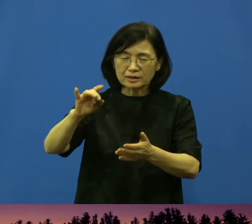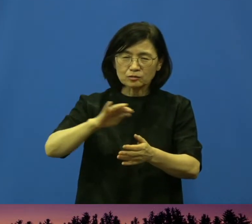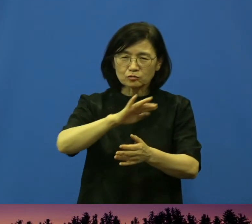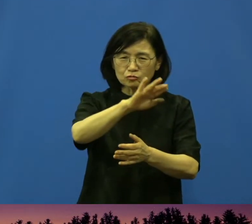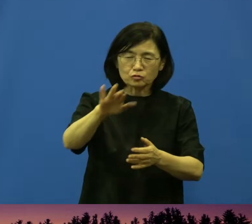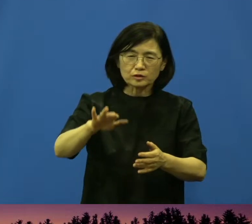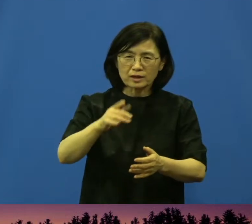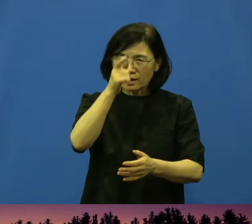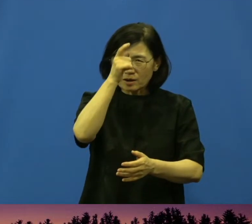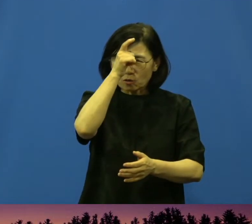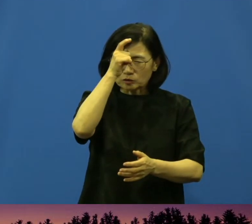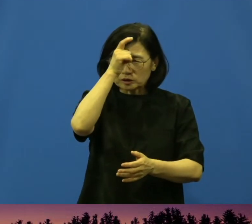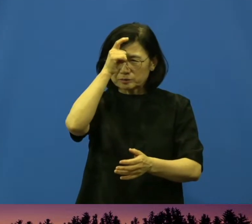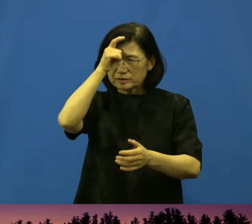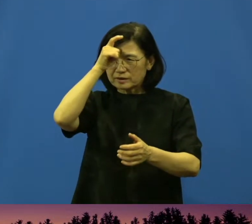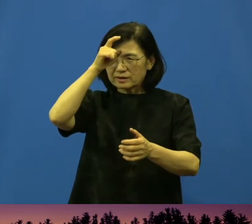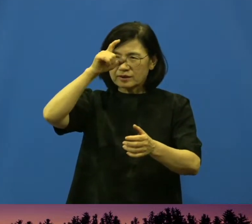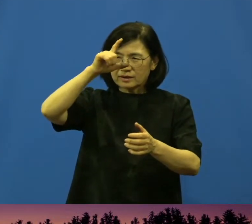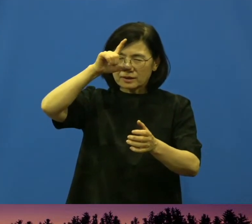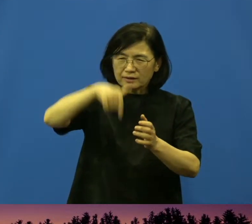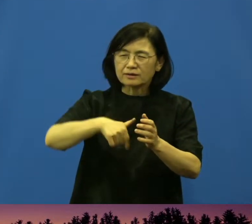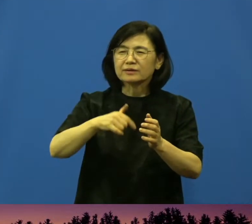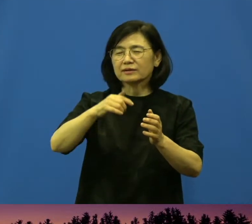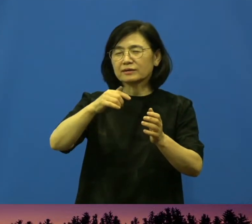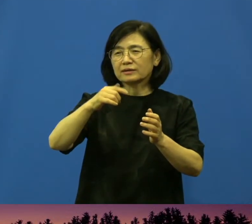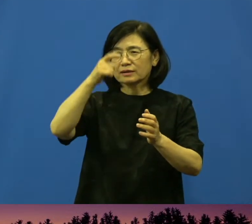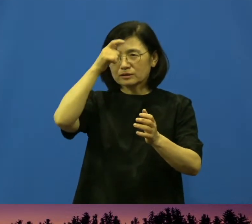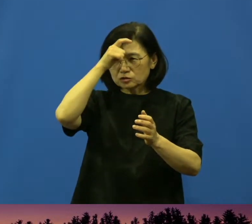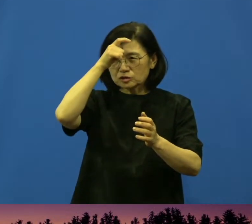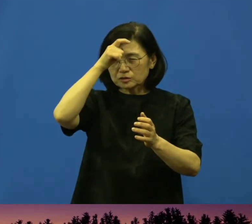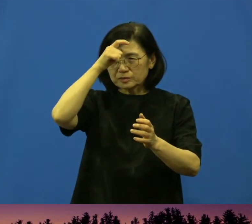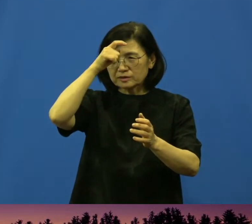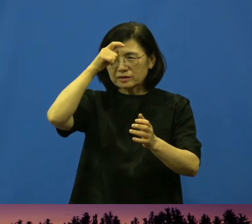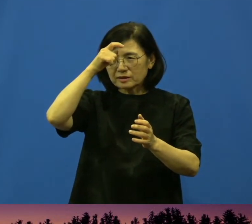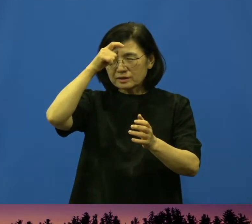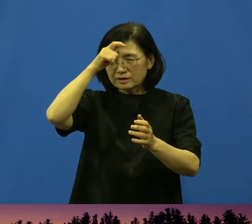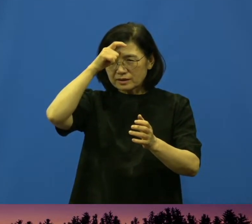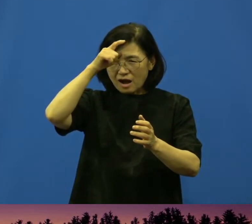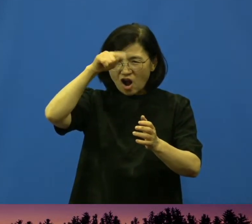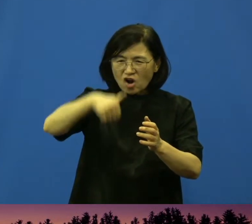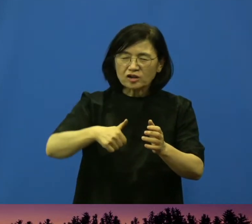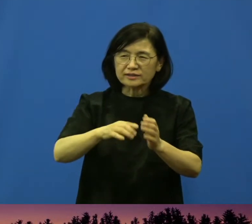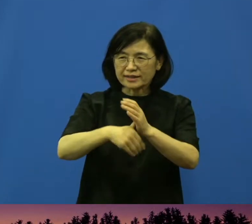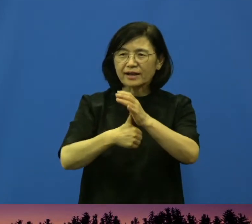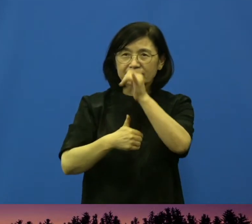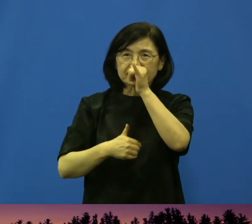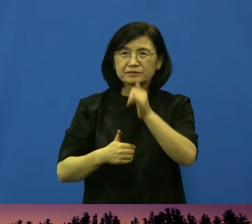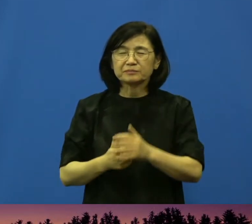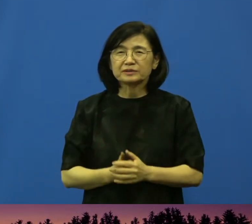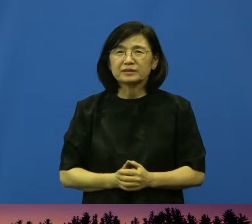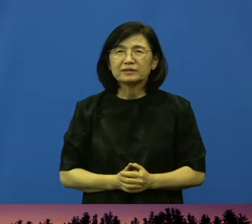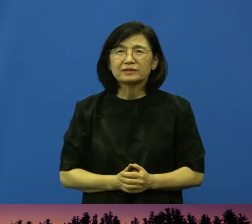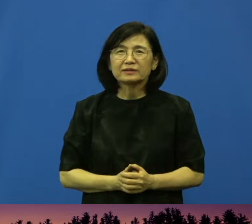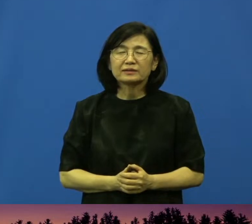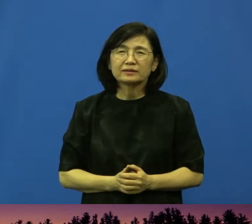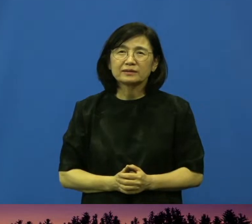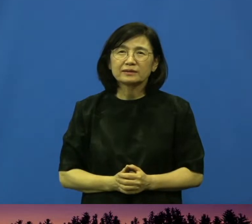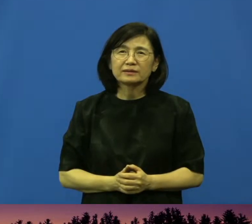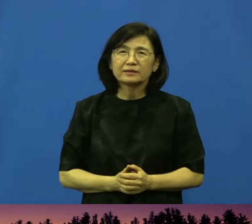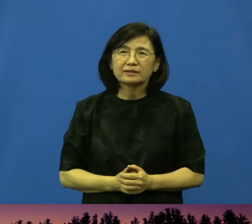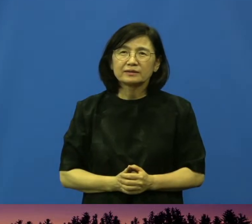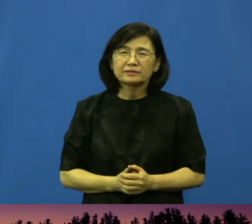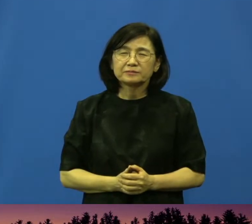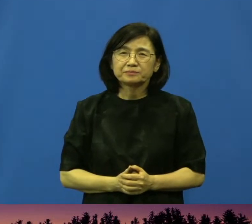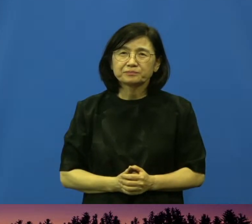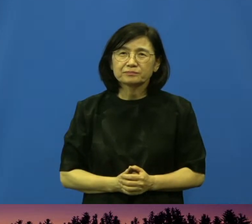야곱은 그것을 느끼는 순간이었어요. 야곱은 직감을 해요. 자신의 허벅지가 부러지잖아요. 근데 여러분, 망한